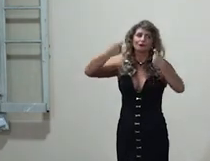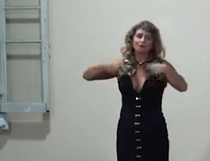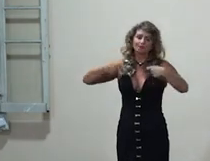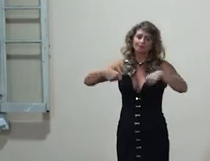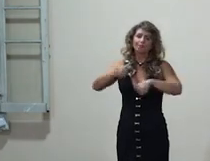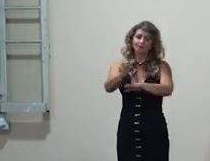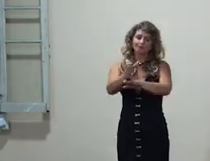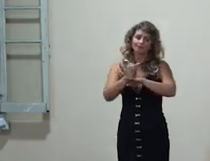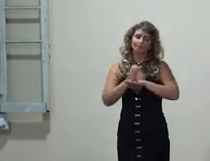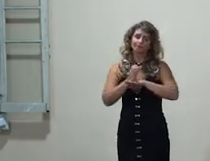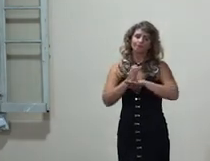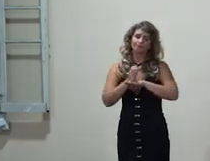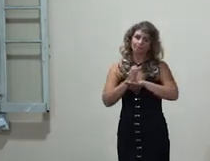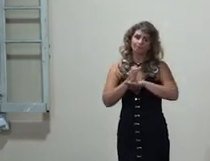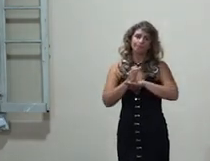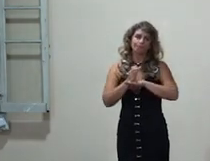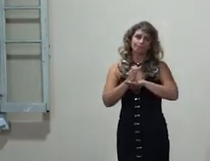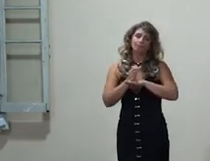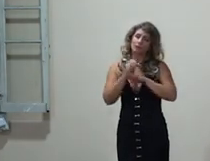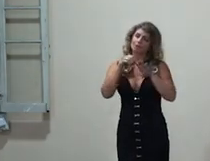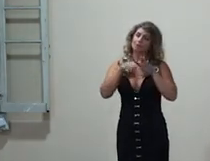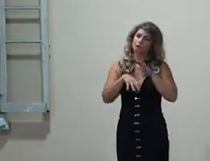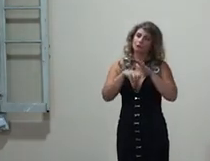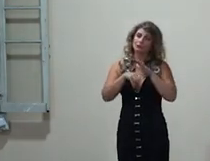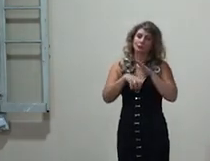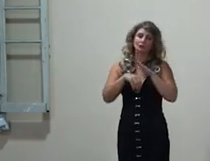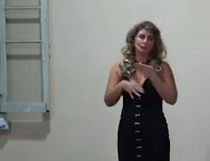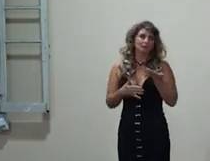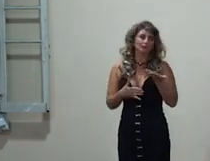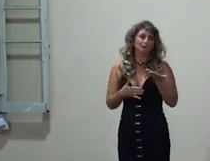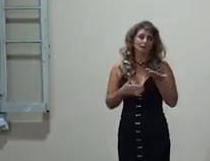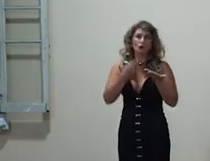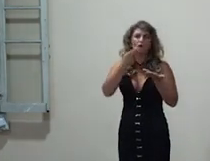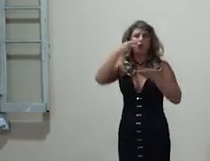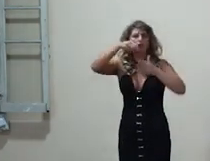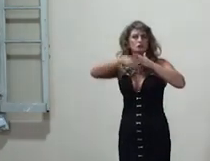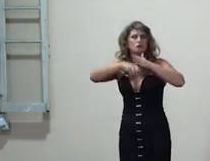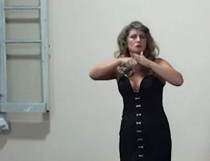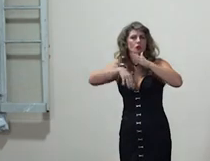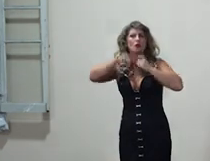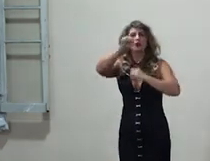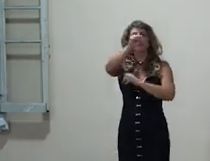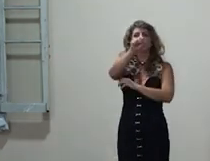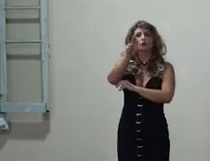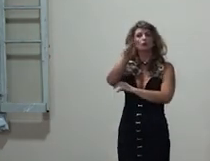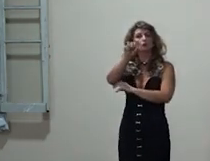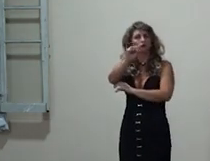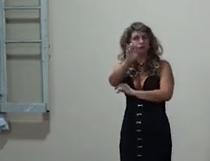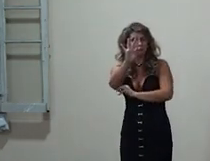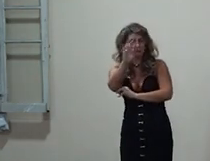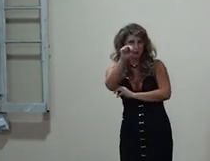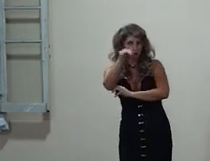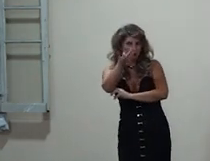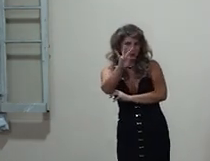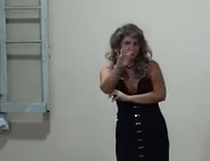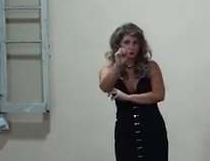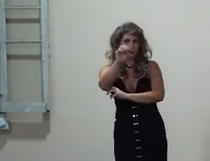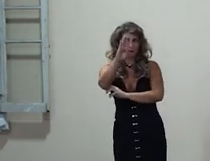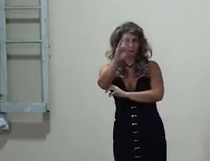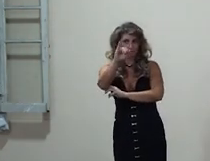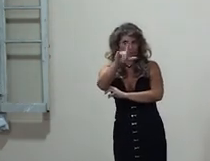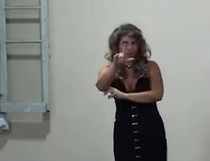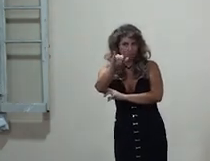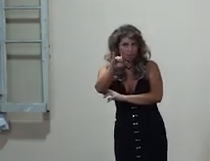necessita ter sustentabilidade. Quando a gente fala em sustentabilidade. Nós lembramos no